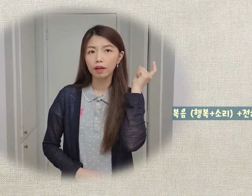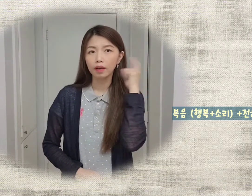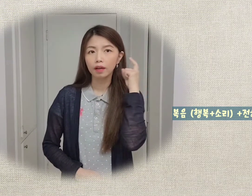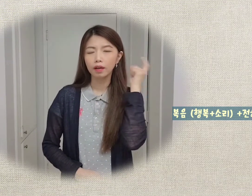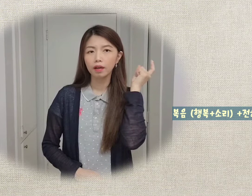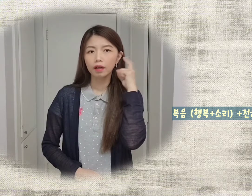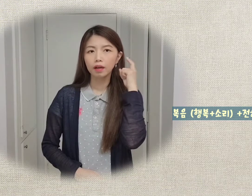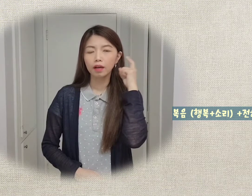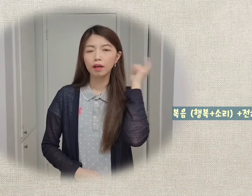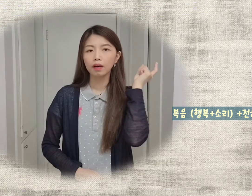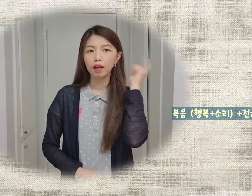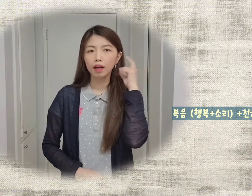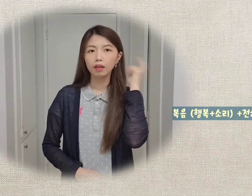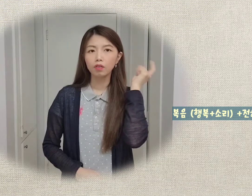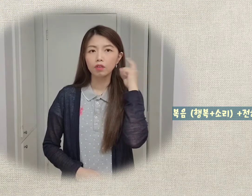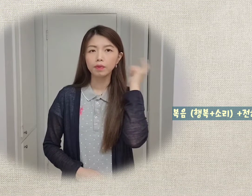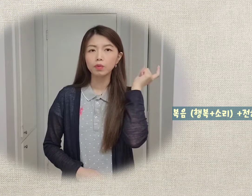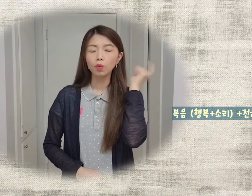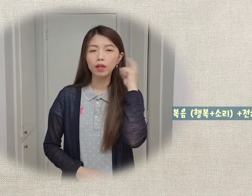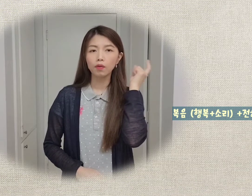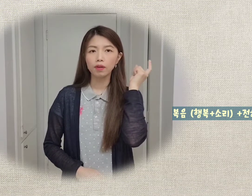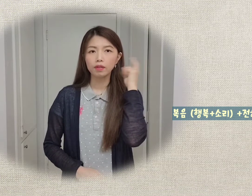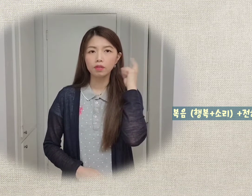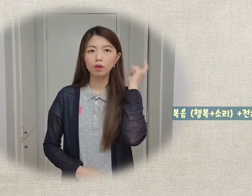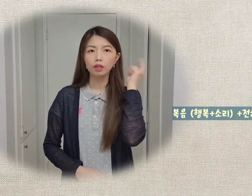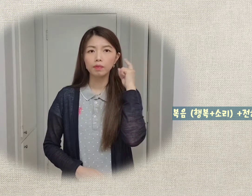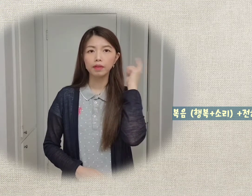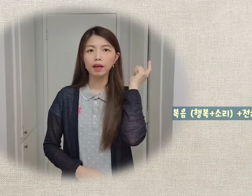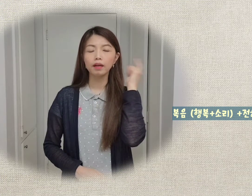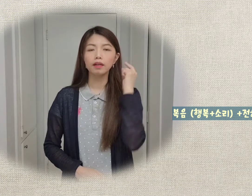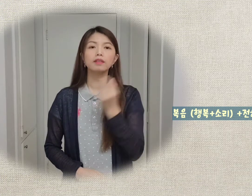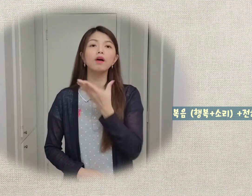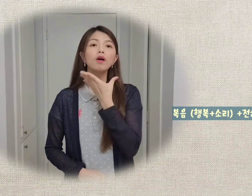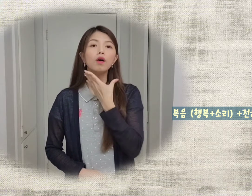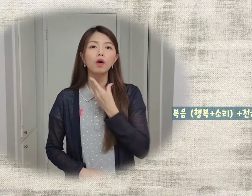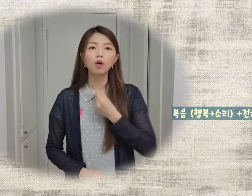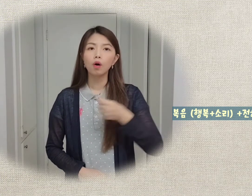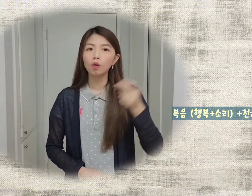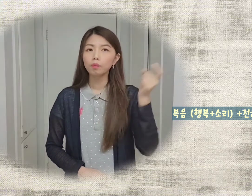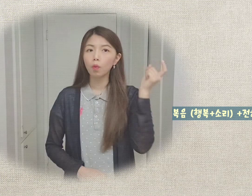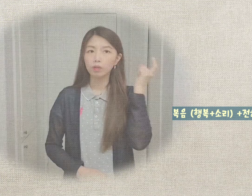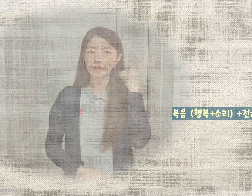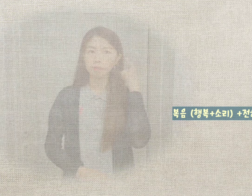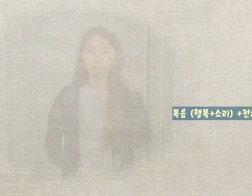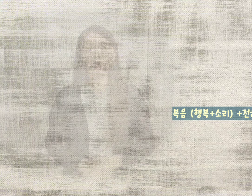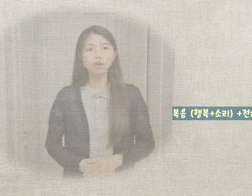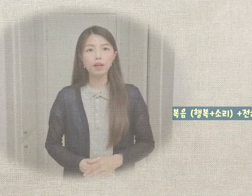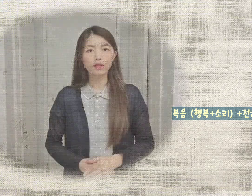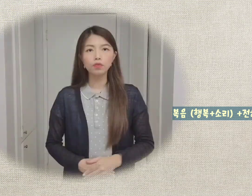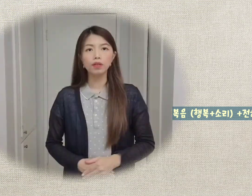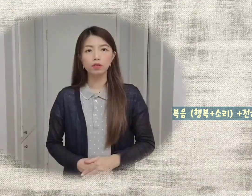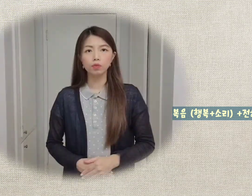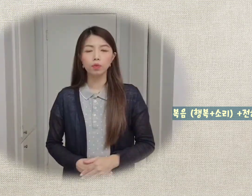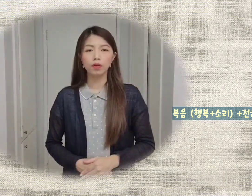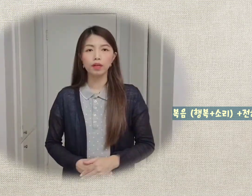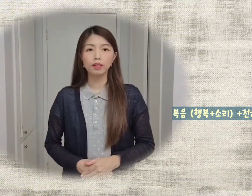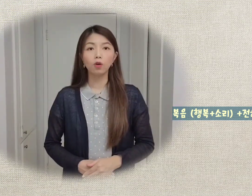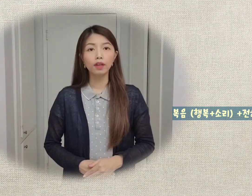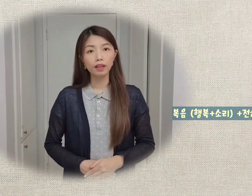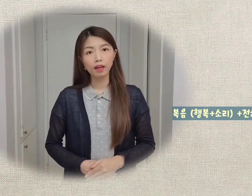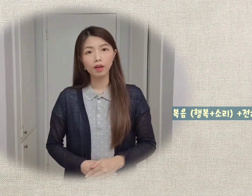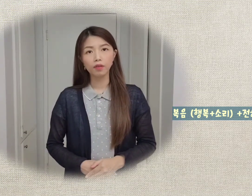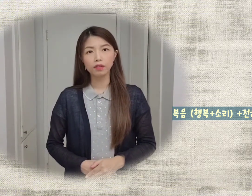이렇게 가리켜 주시면 소리라고 하는 뜻의 수어가 됩니다. 그래서 복음, 전할 수 있는